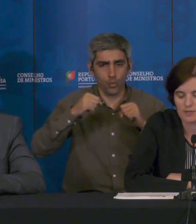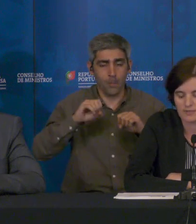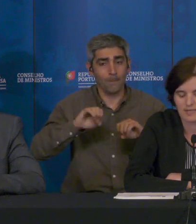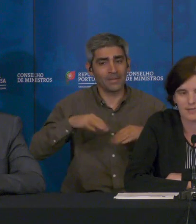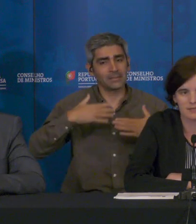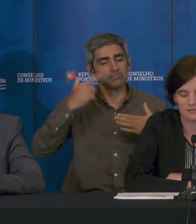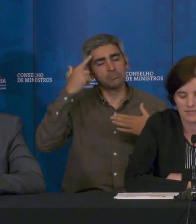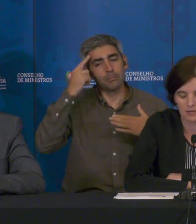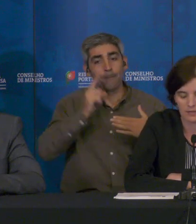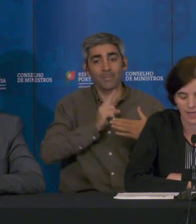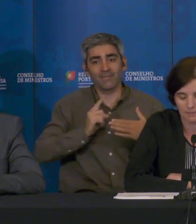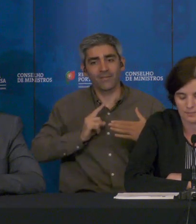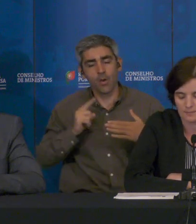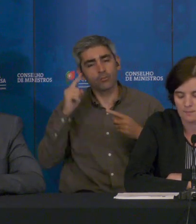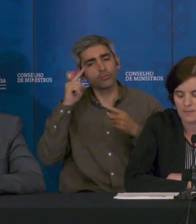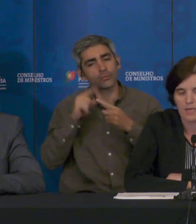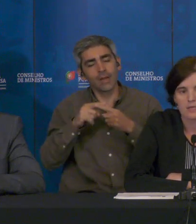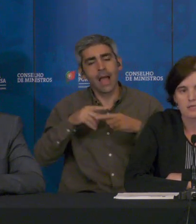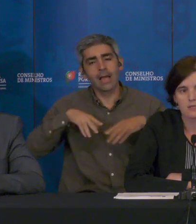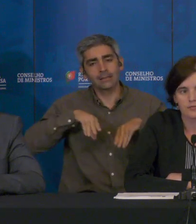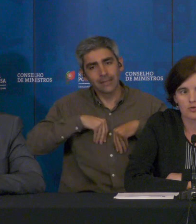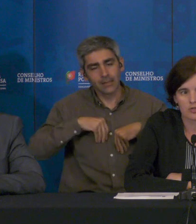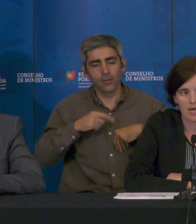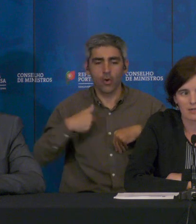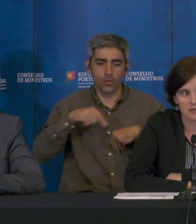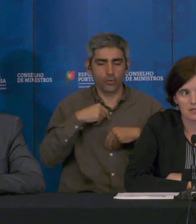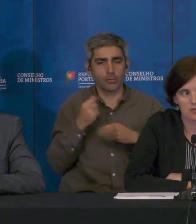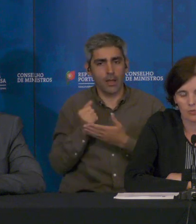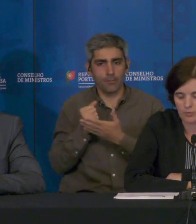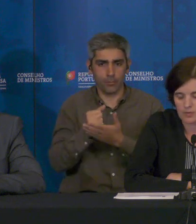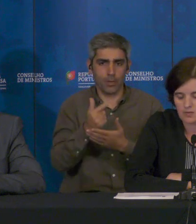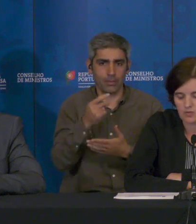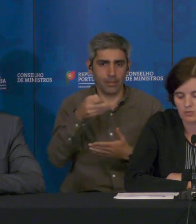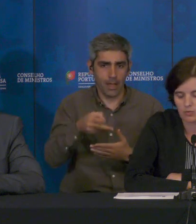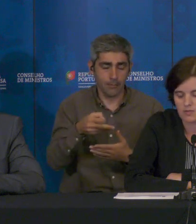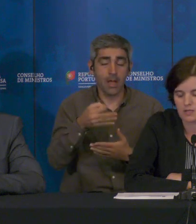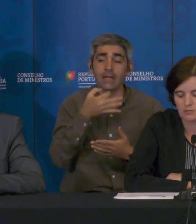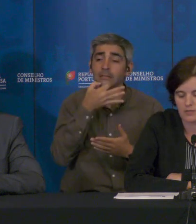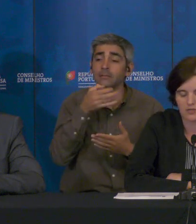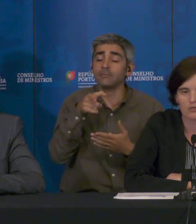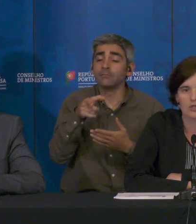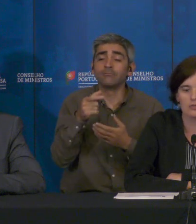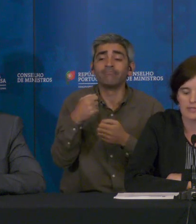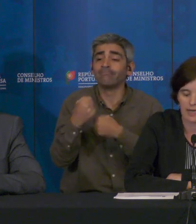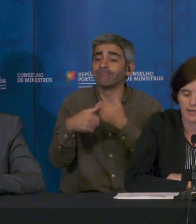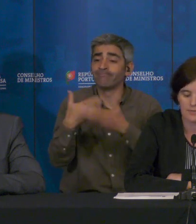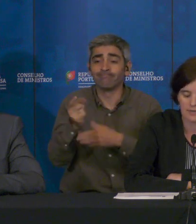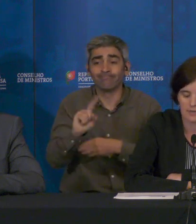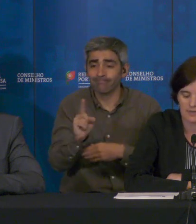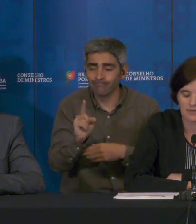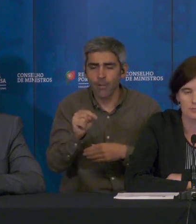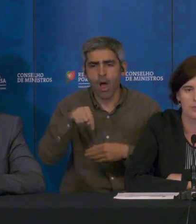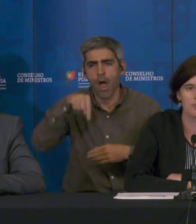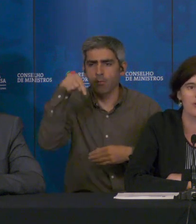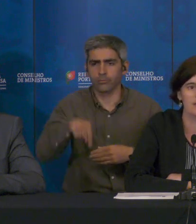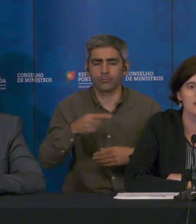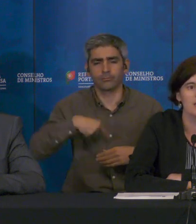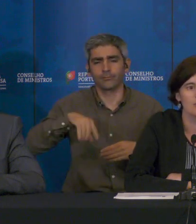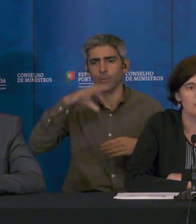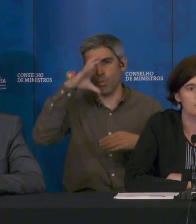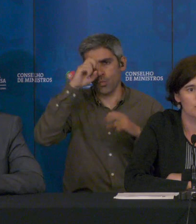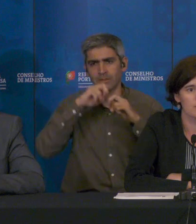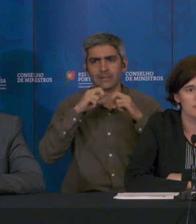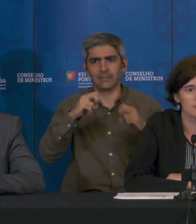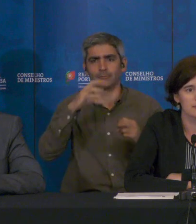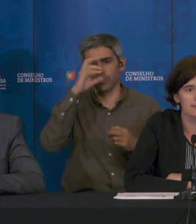para viabilizar a intervenção na TAP. Se frustrar esse compromisso, o Conselho de Ministros reunirá imediatamente para aprovar